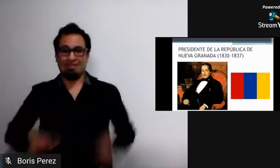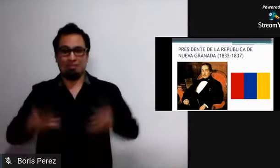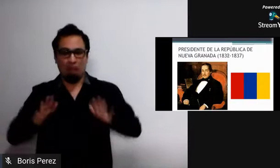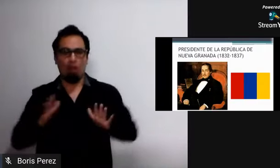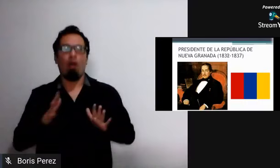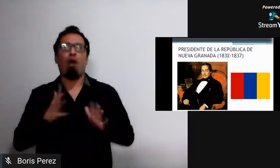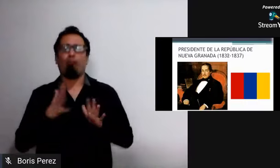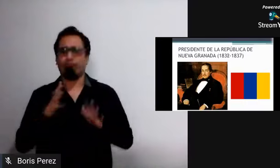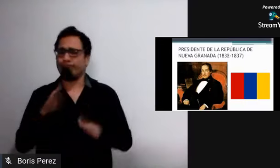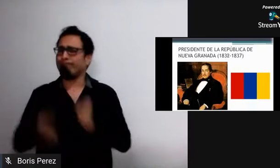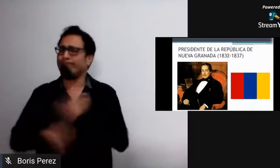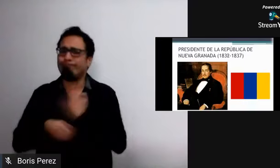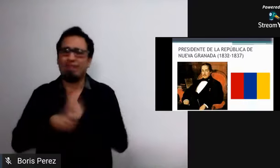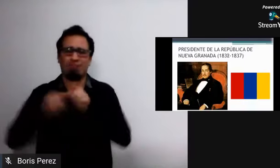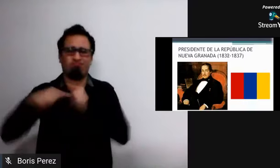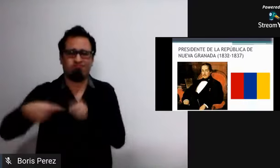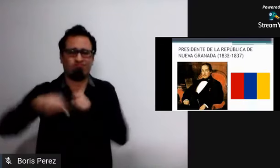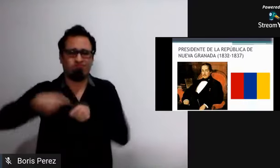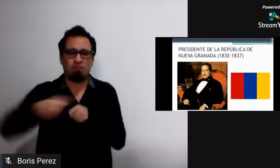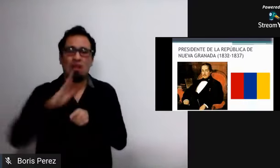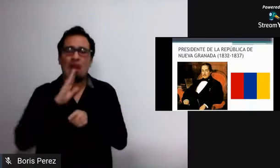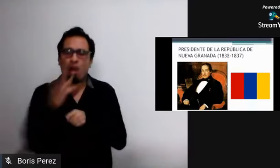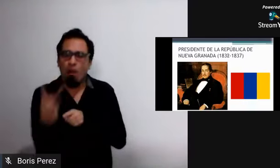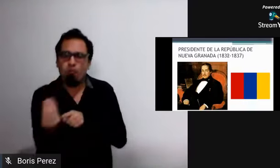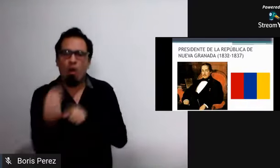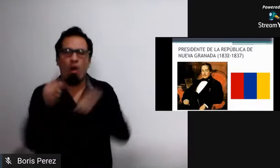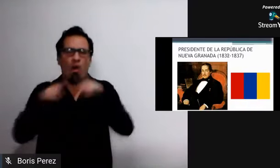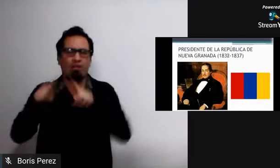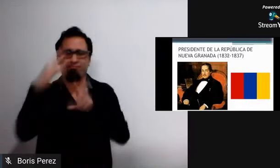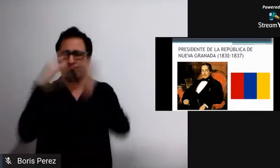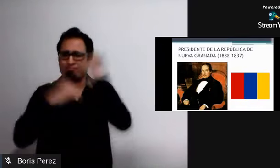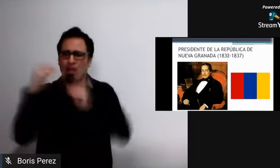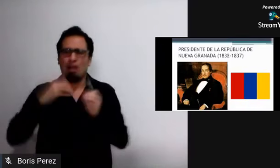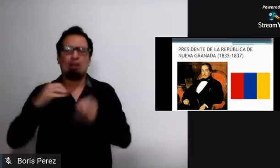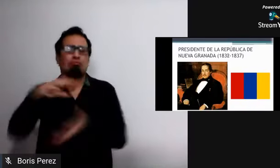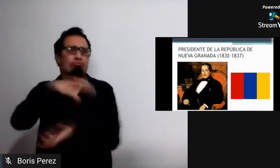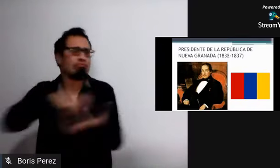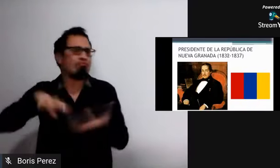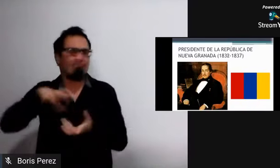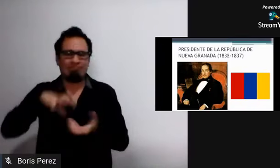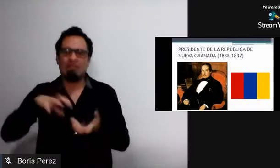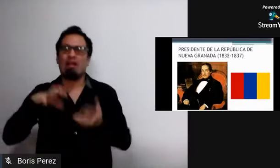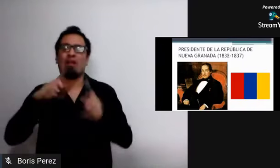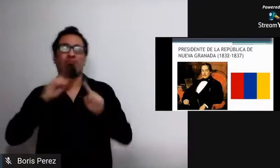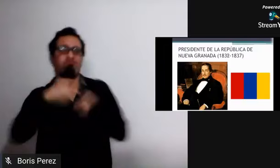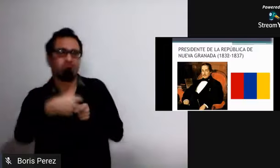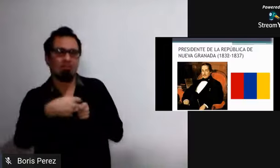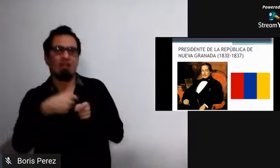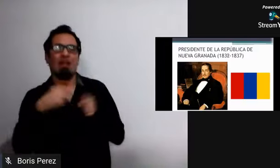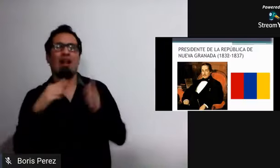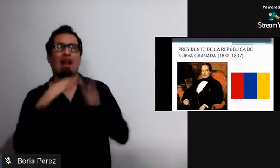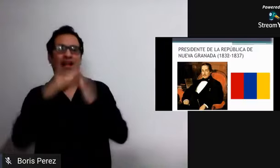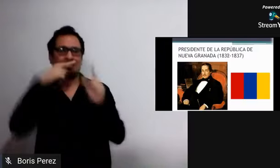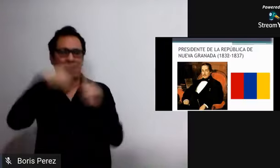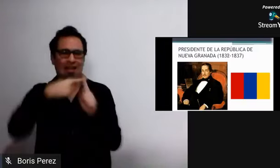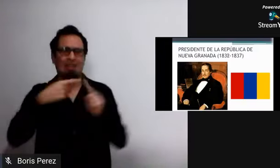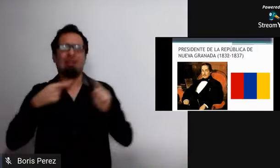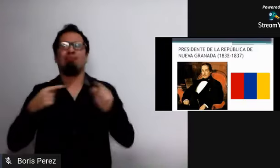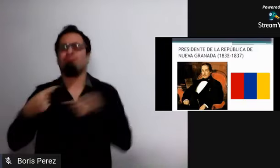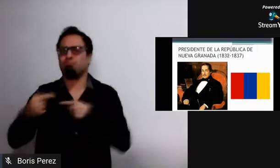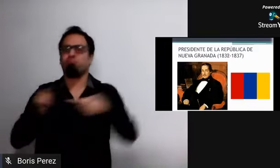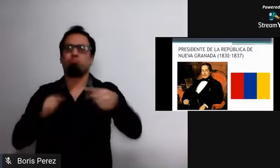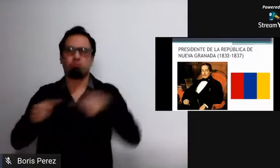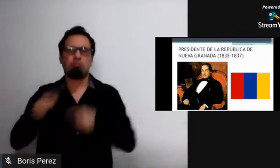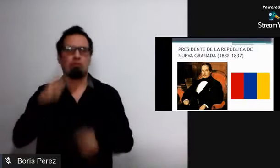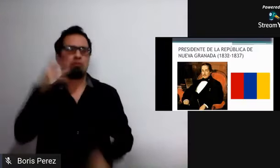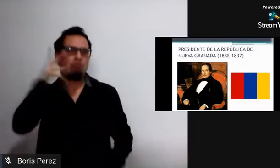Asumió la presidencia de este territorio que ya no comprendía a Venezuela, ya se había separado territorialmente, seguían los desacuerdos, seguían las